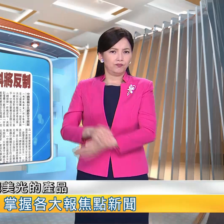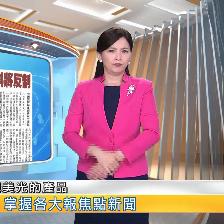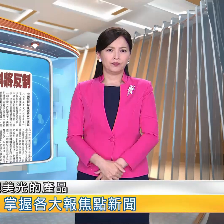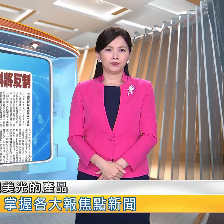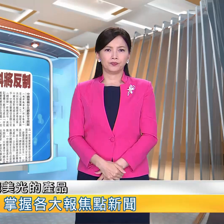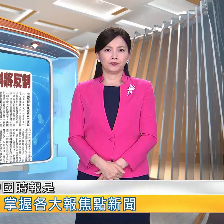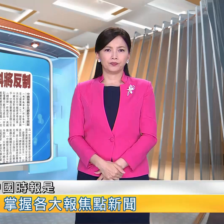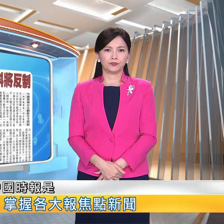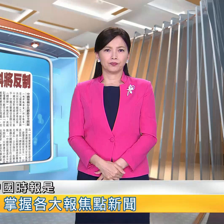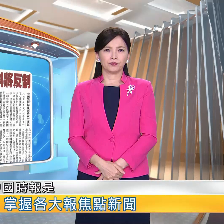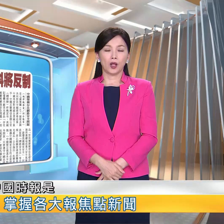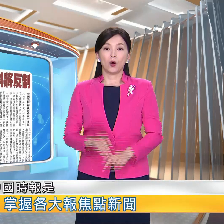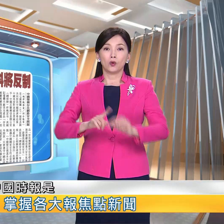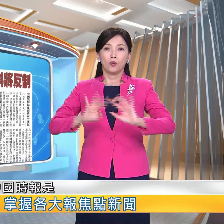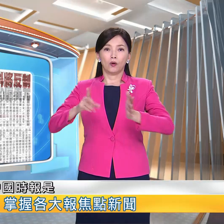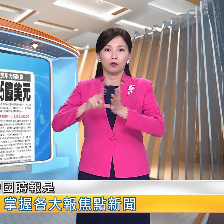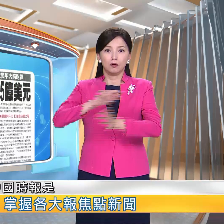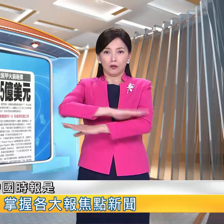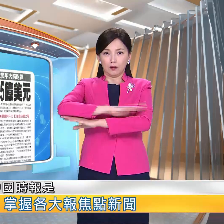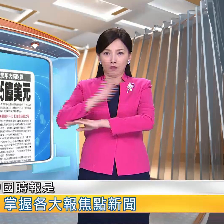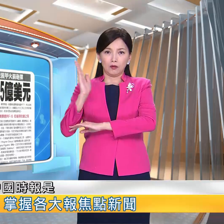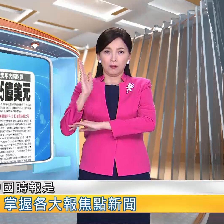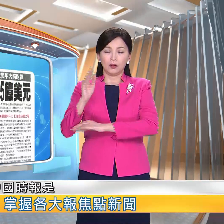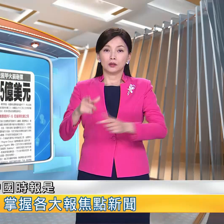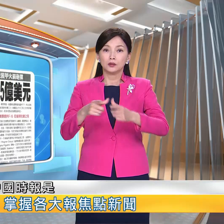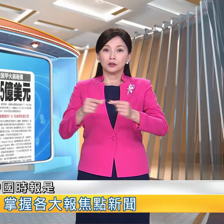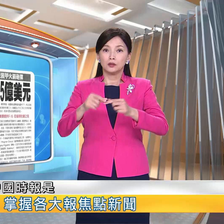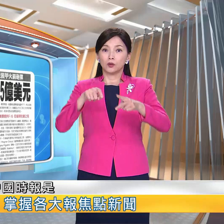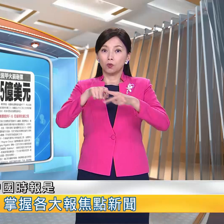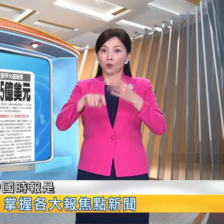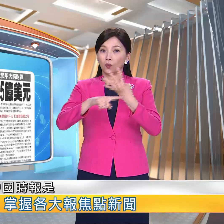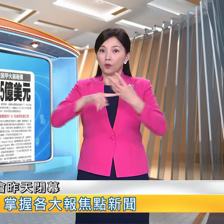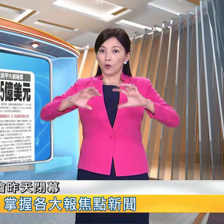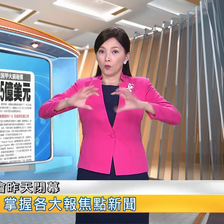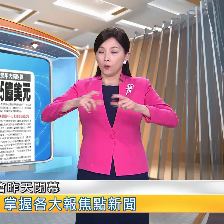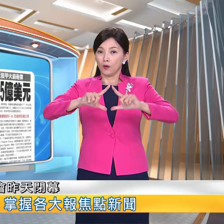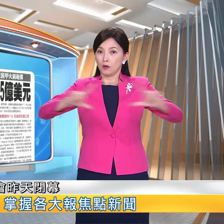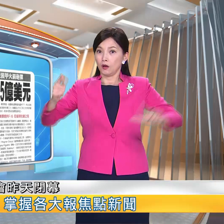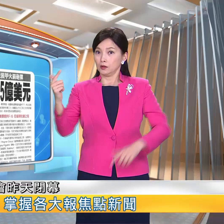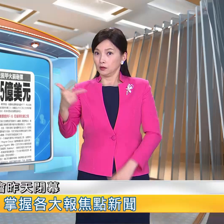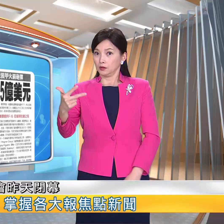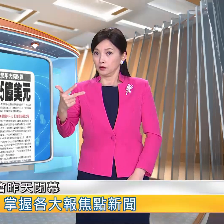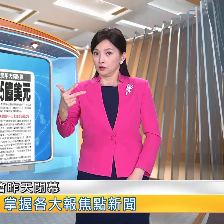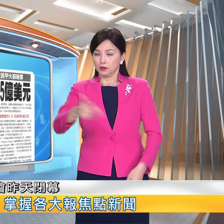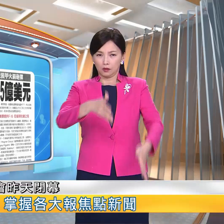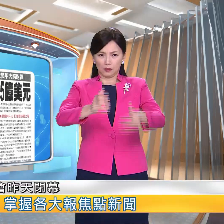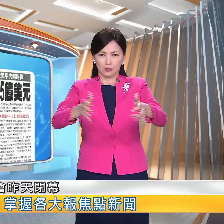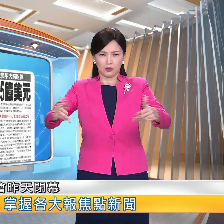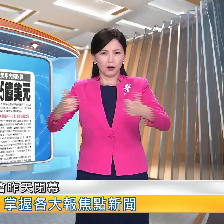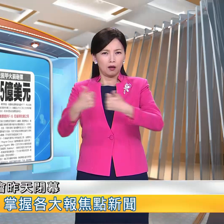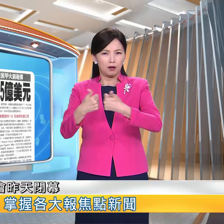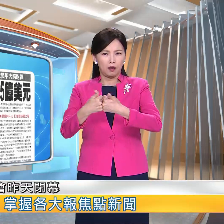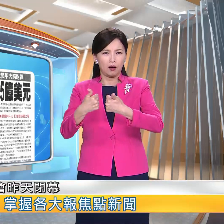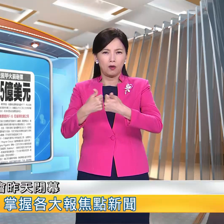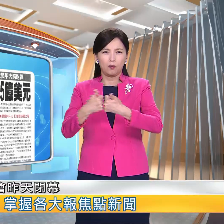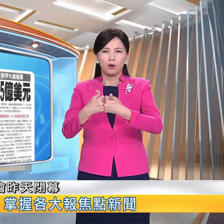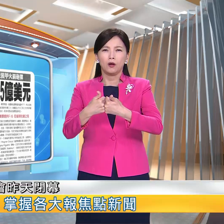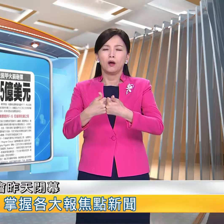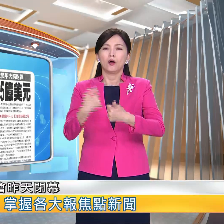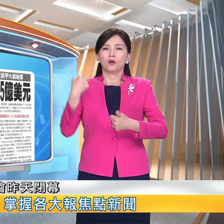继续再来看到《中国时报》是，日本 G7 峰会昨天闭幕，而乌克